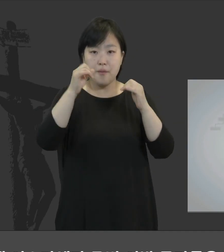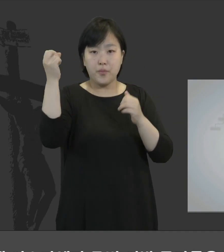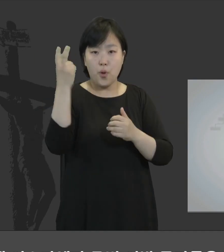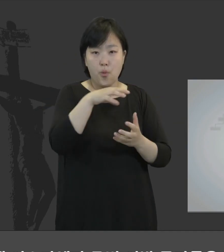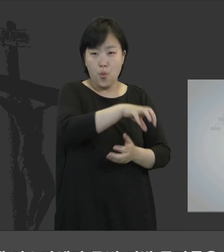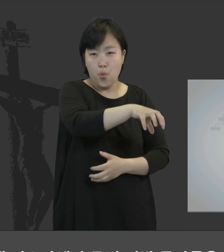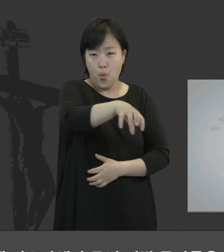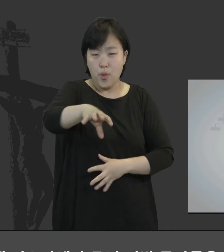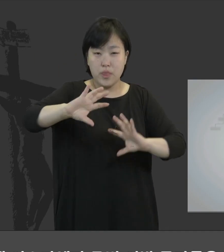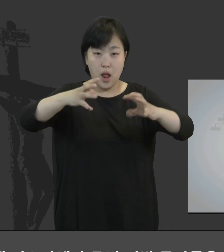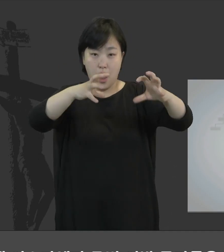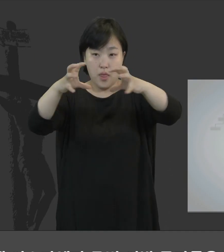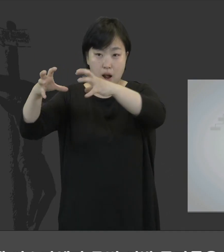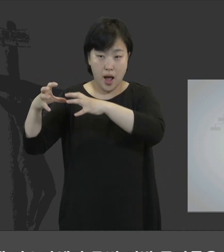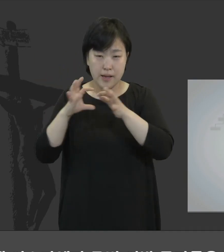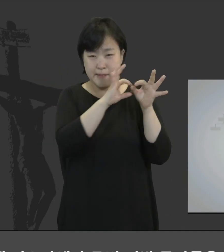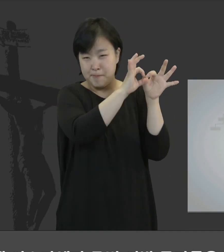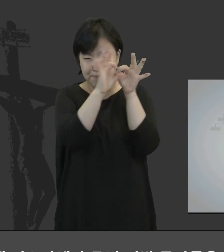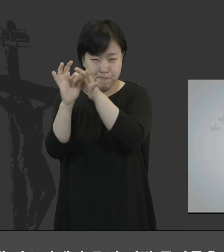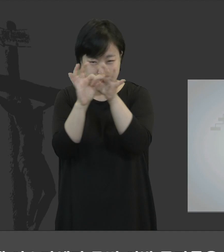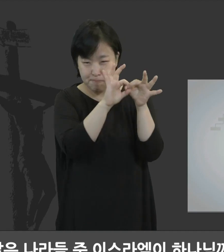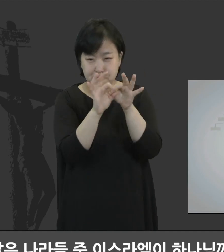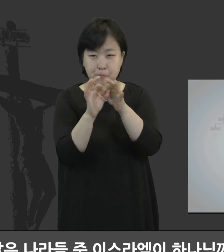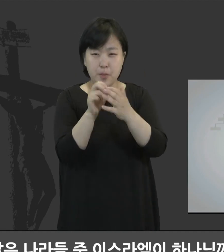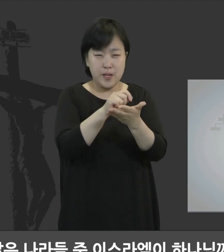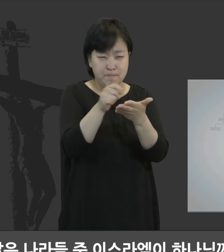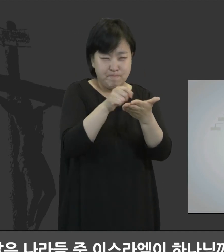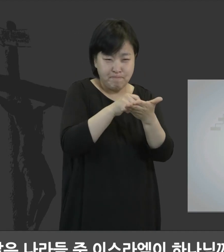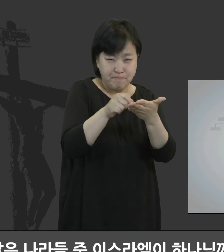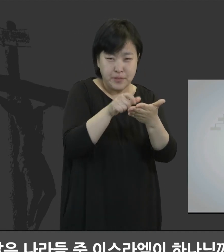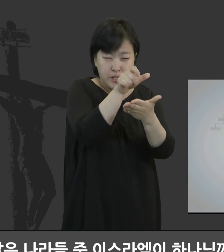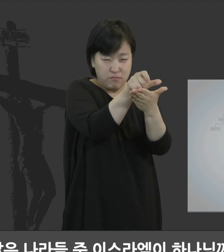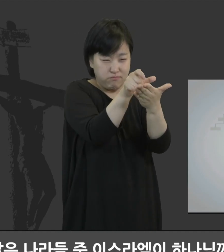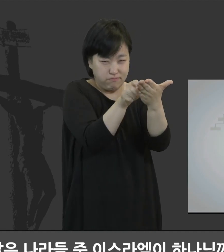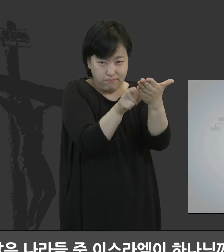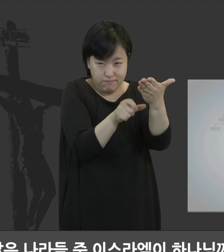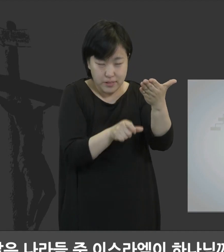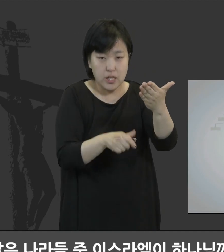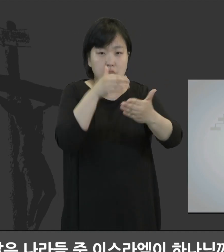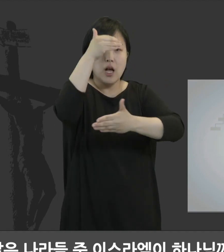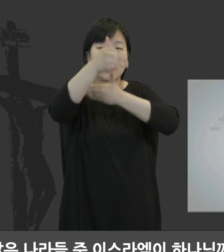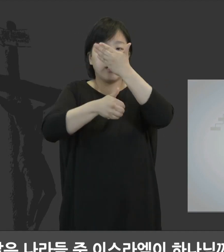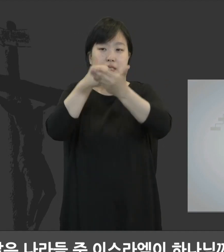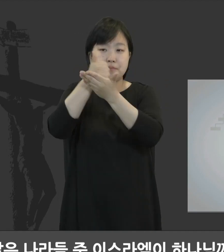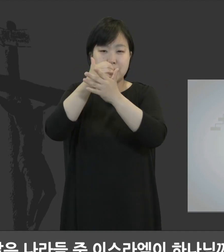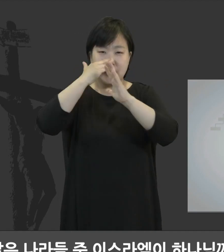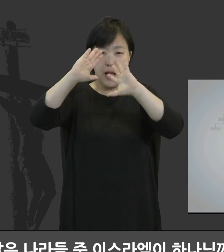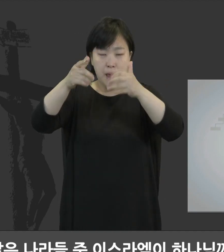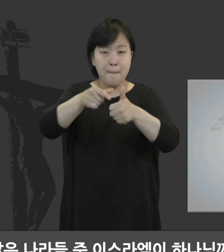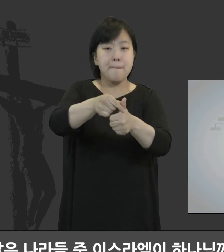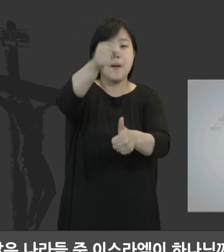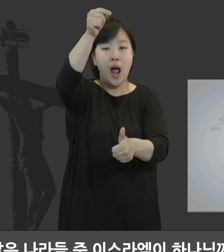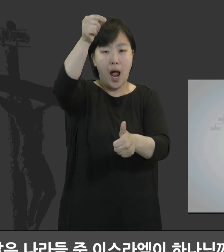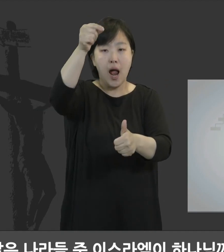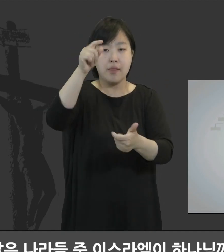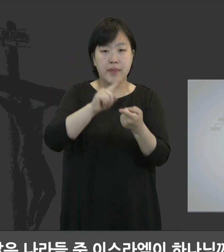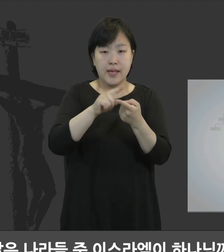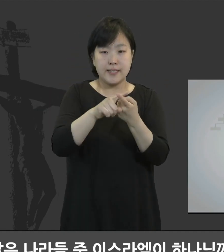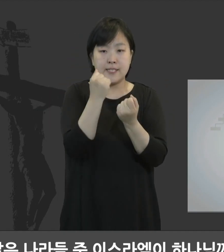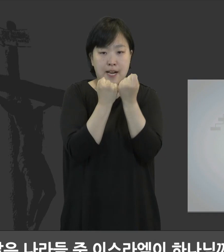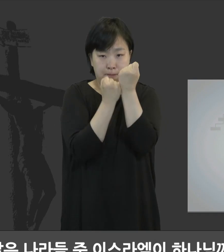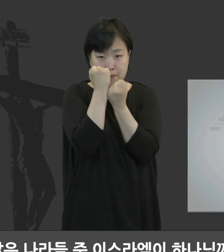국가들을 수평적으로 기록함으로써 수많은 나라들 중 이스라엘이 하나님께 택함받은 민족이라는